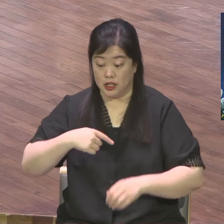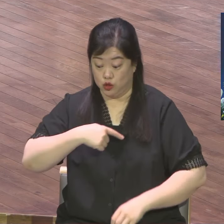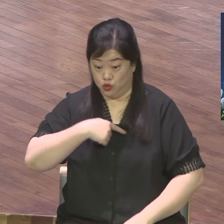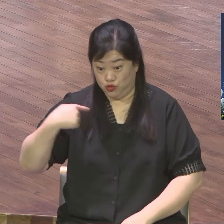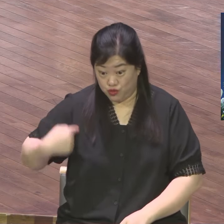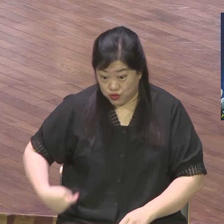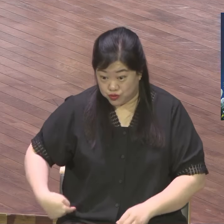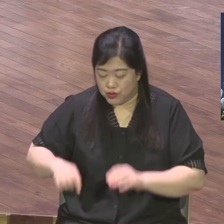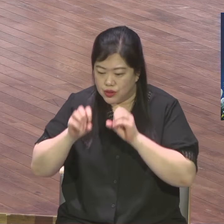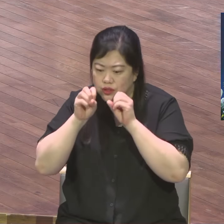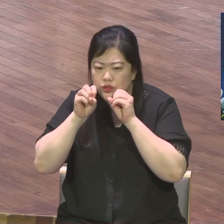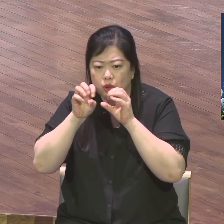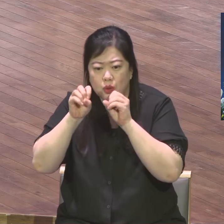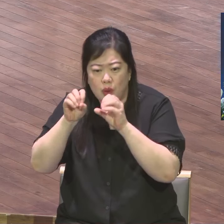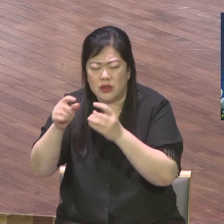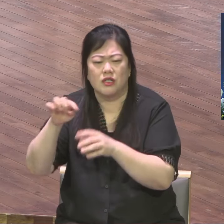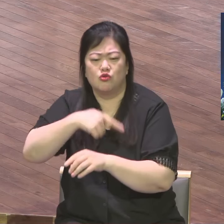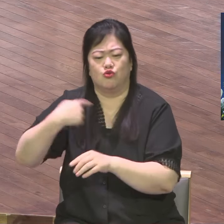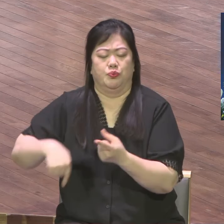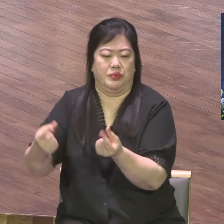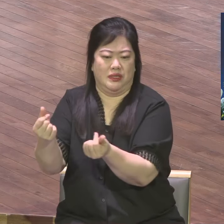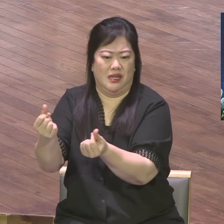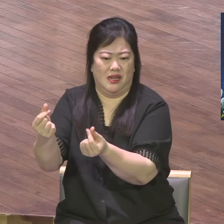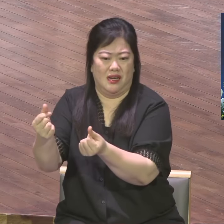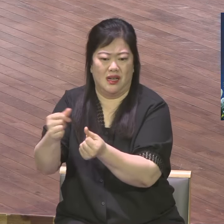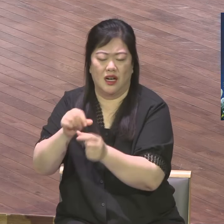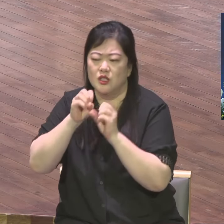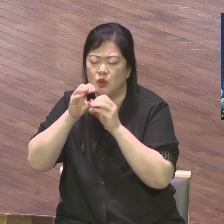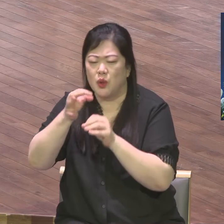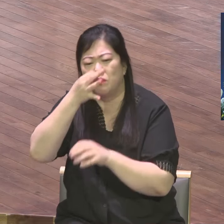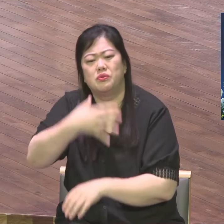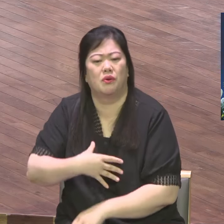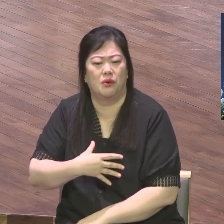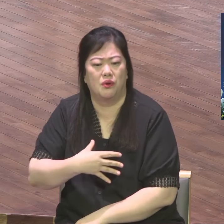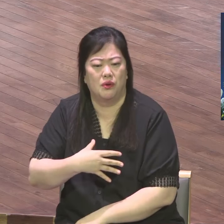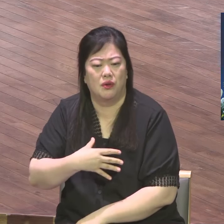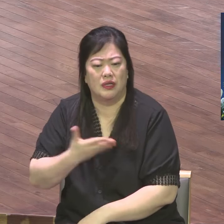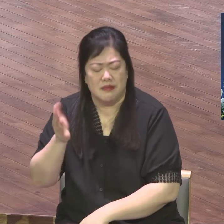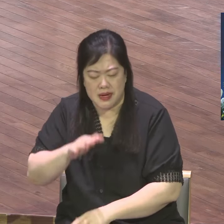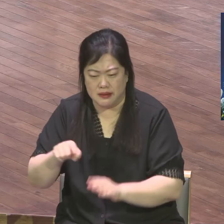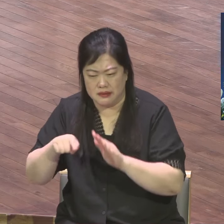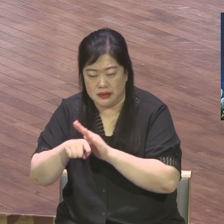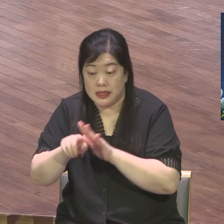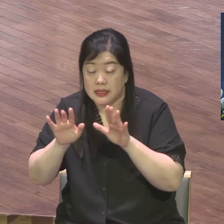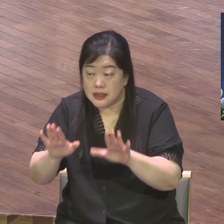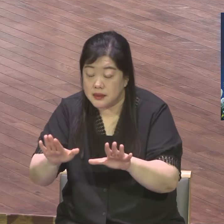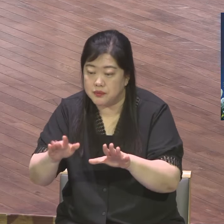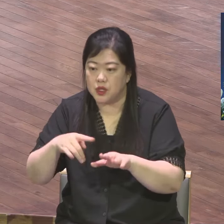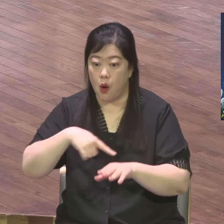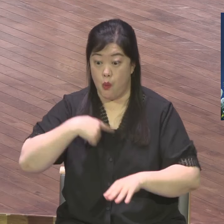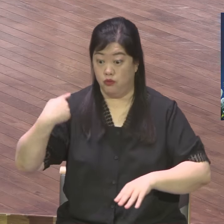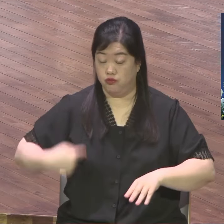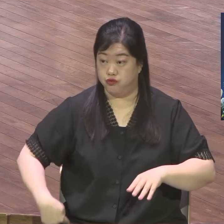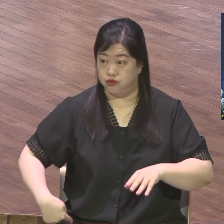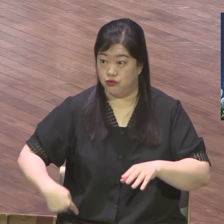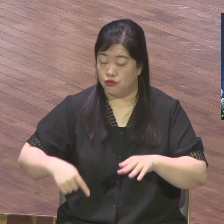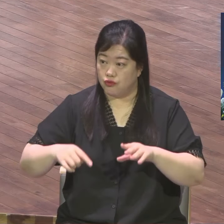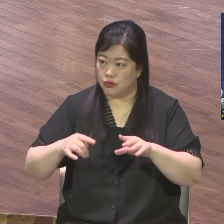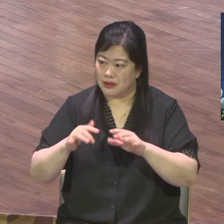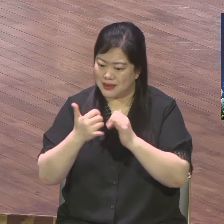때문에 이 지하교회 인구가 얼마 되느냐. 1억이 넘어. 1억이 지하에 현재 예배들 숨어